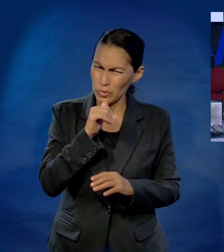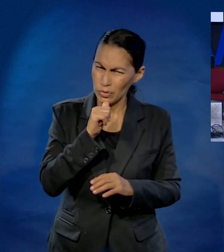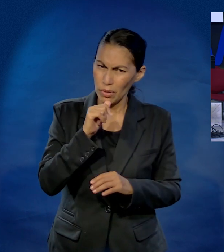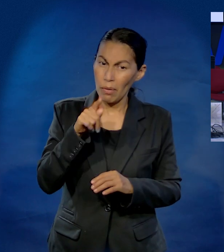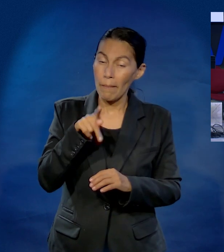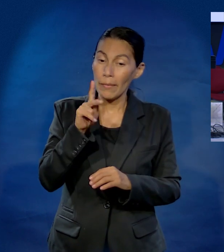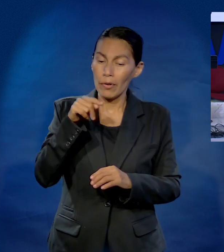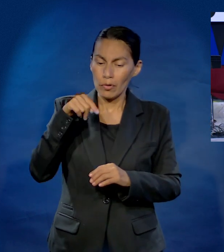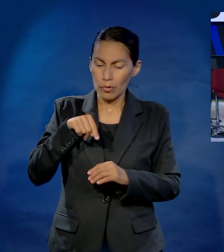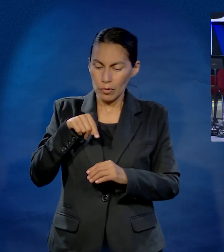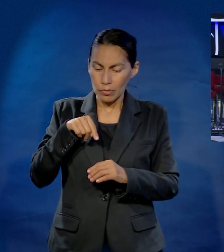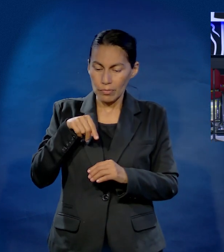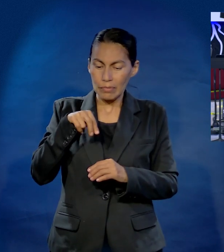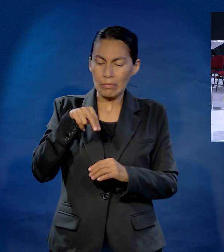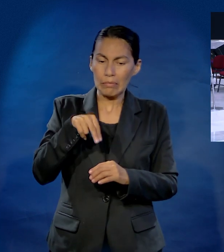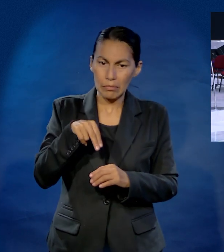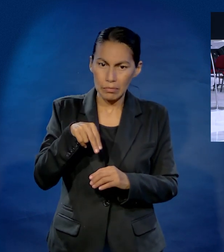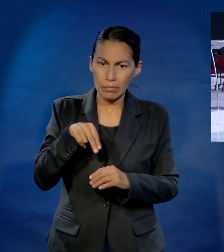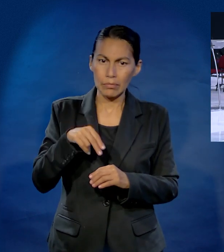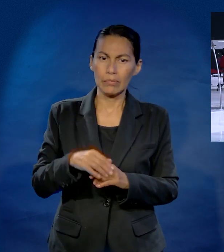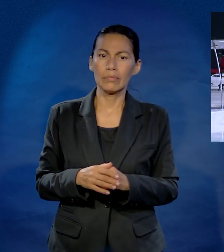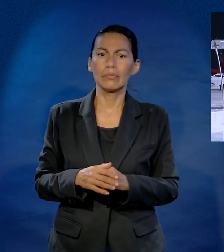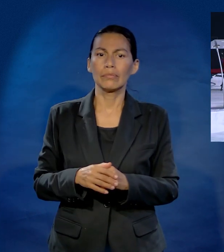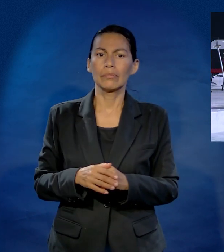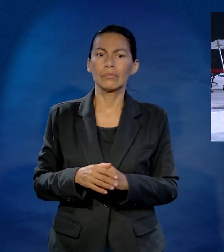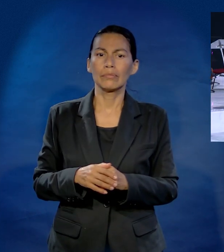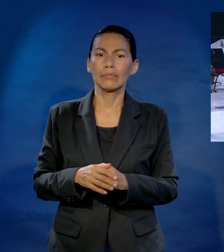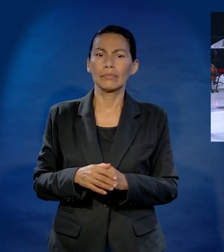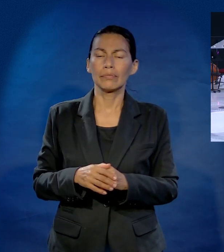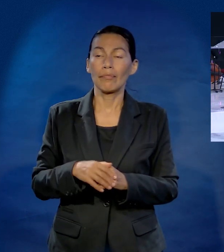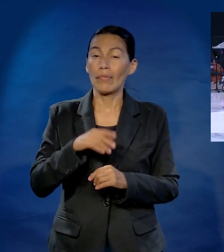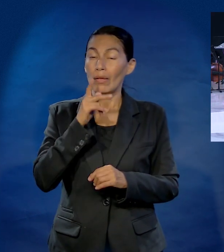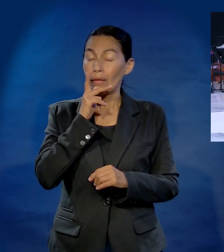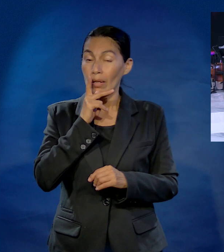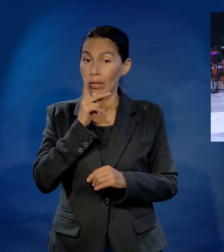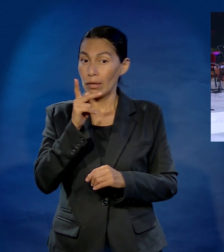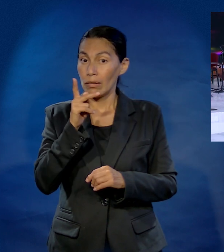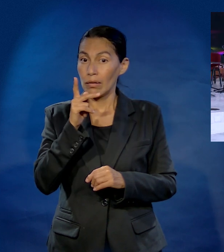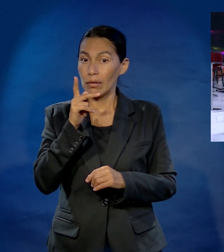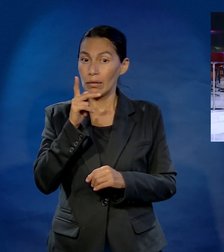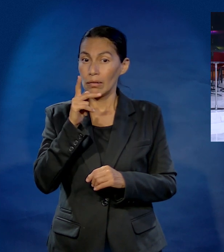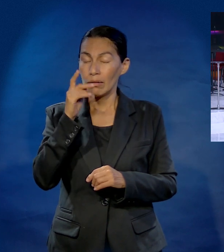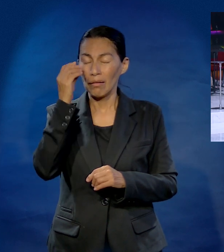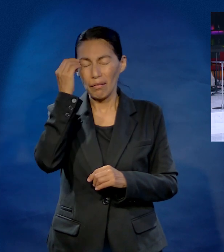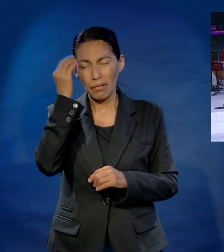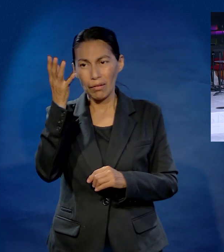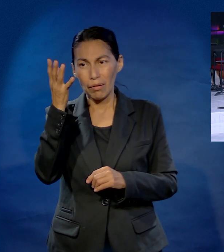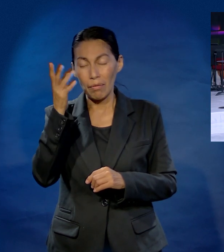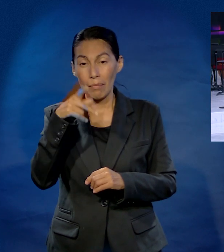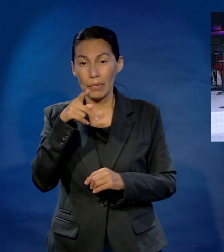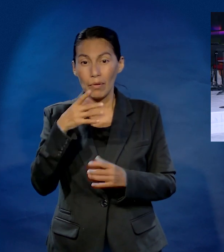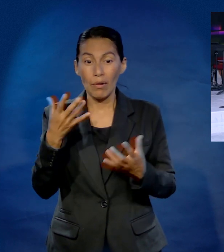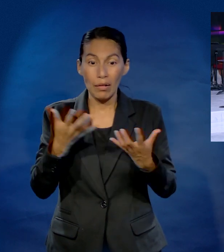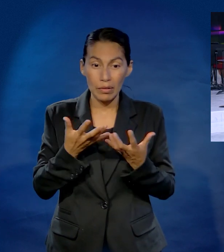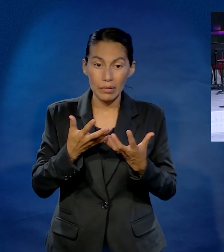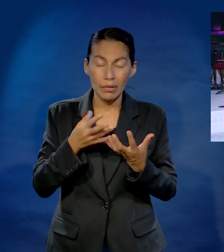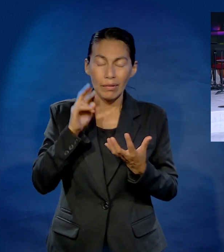puedes avanzar un poquito donde estás. Las palabras se olvidan, los actos se recuerdan. Camina un